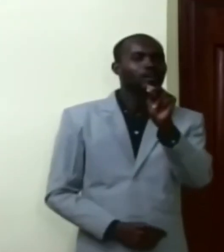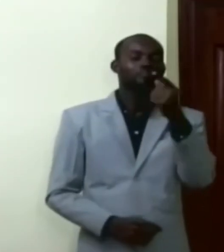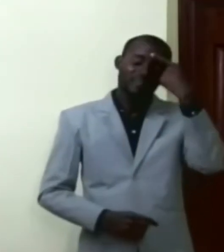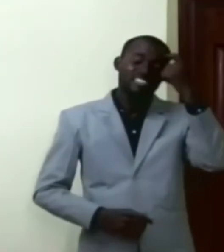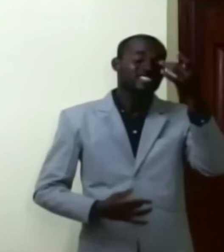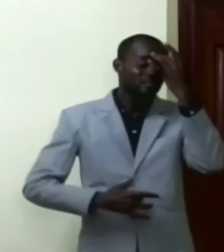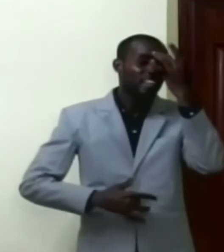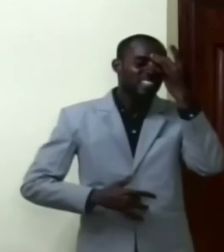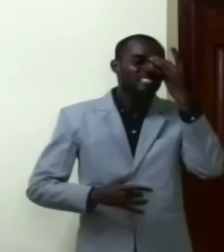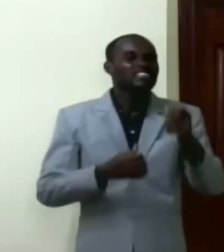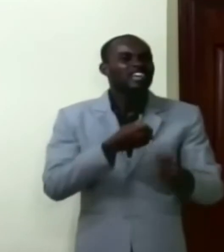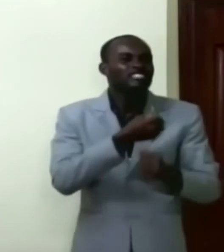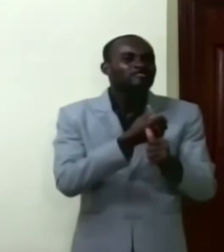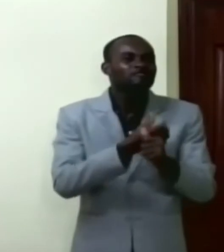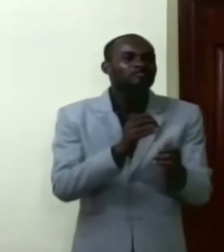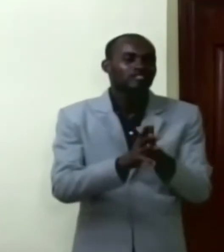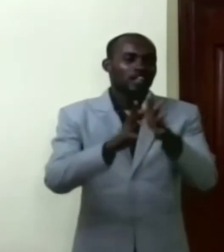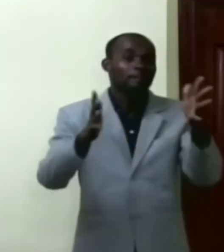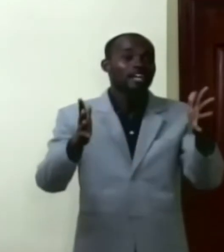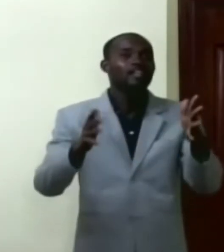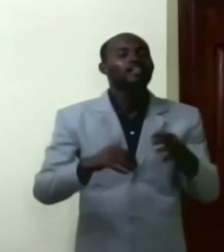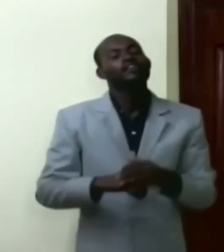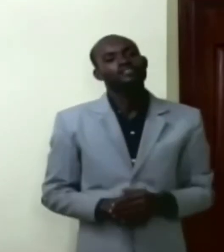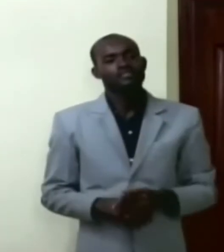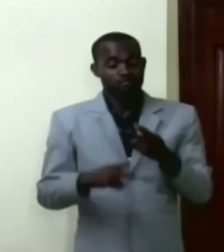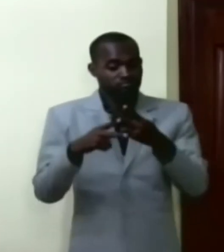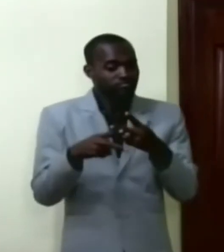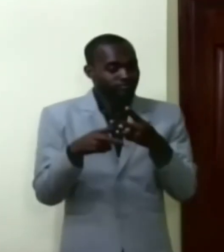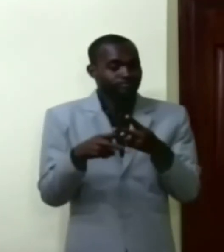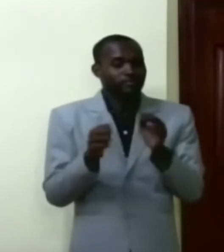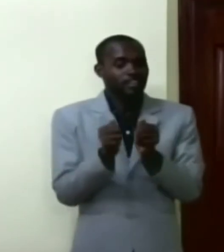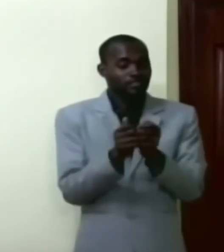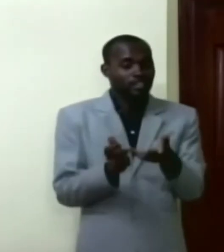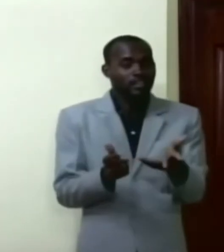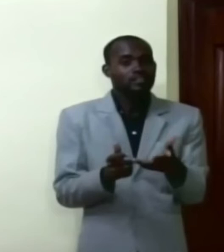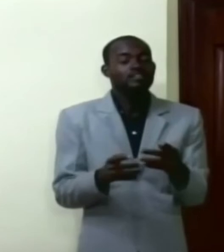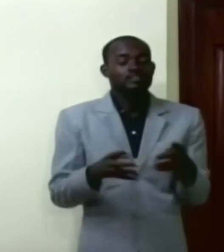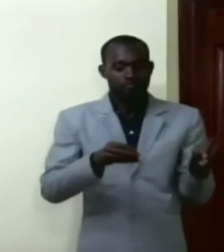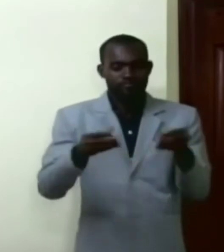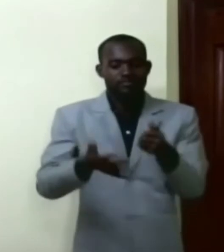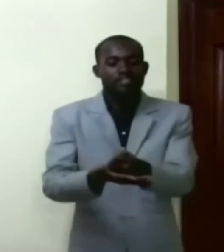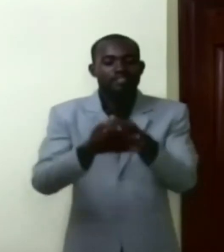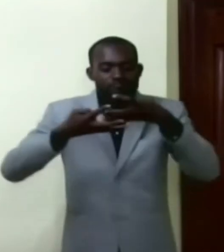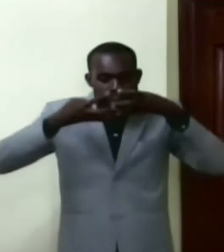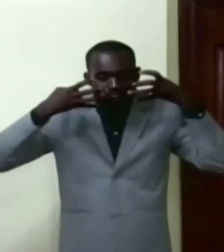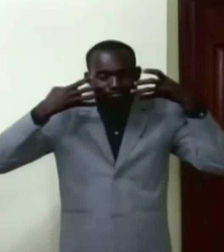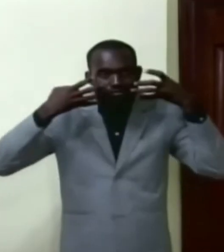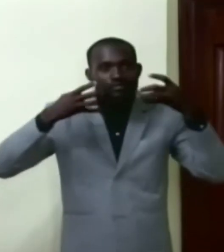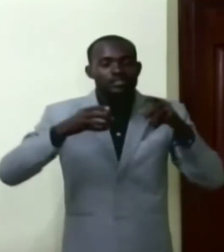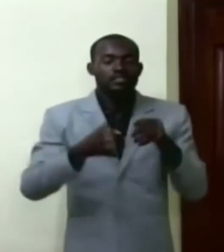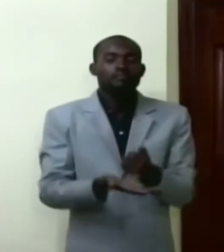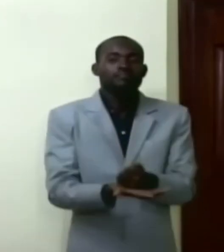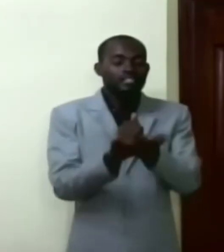extrêmement dangereuse. Nous prenons des précautions avant, nous fermons des masques. Nous avons demandé de chercher